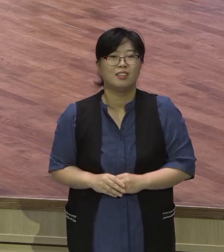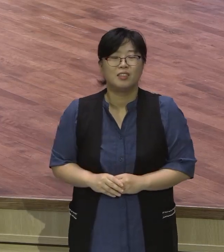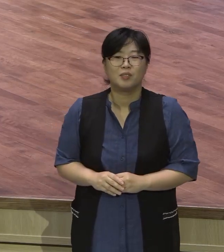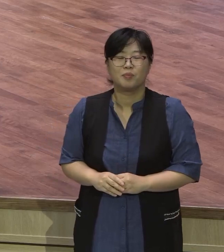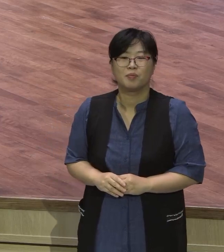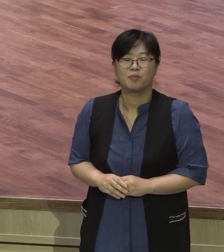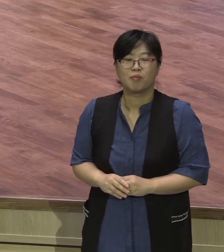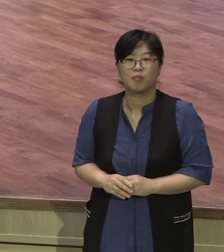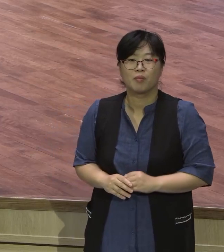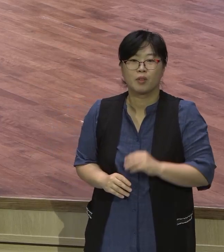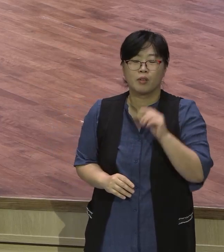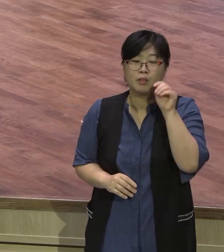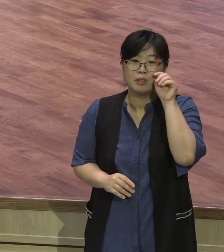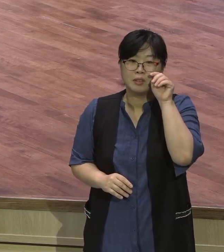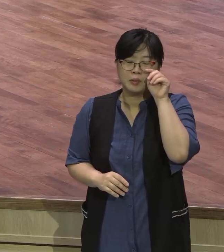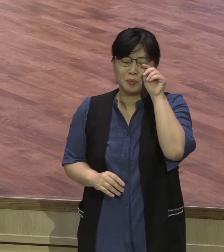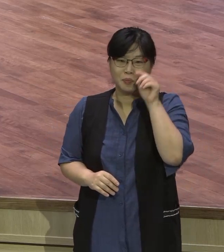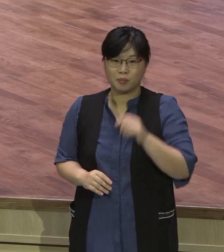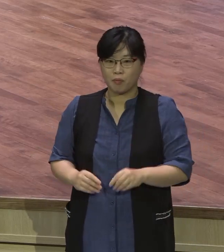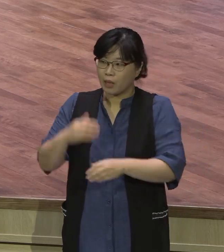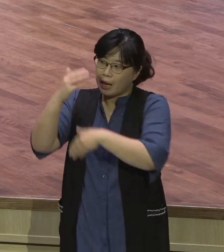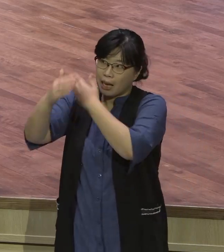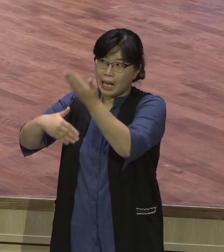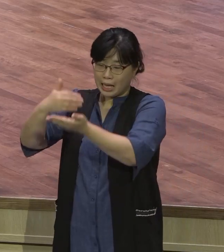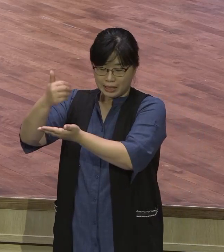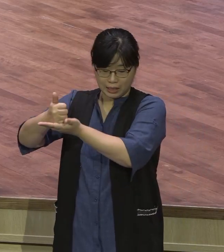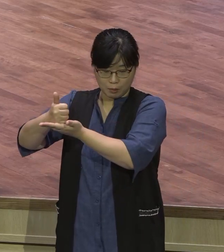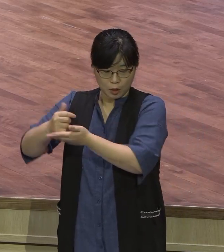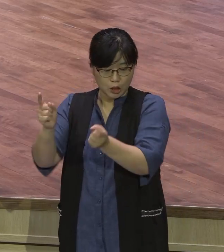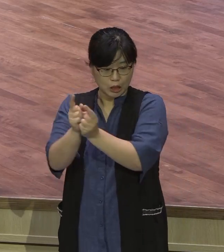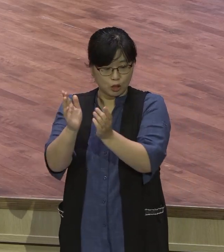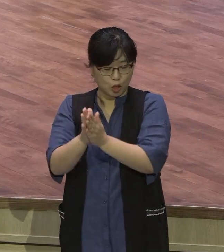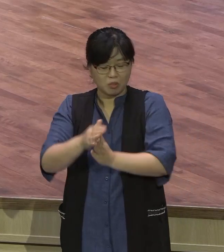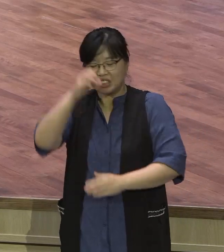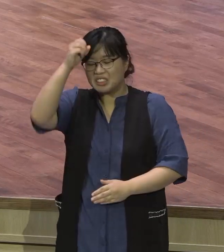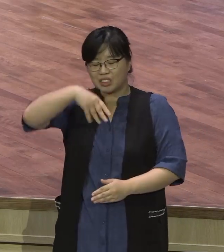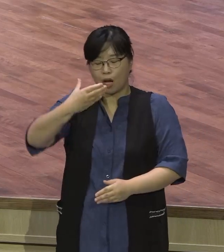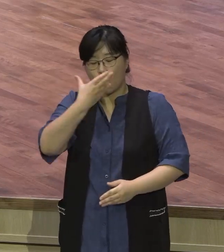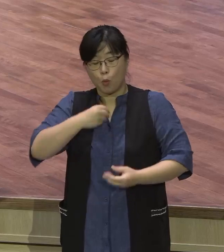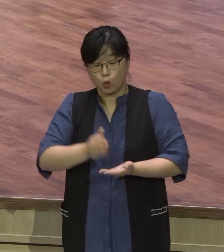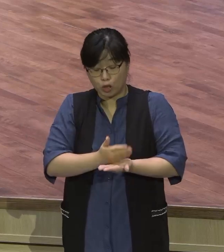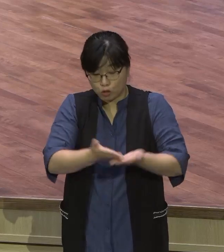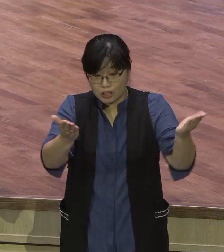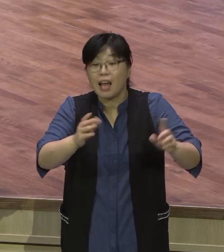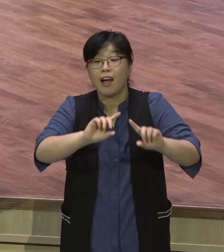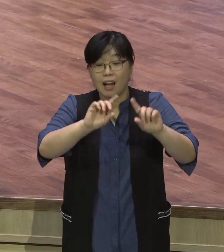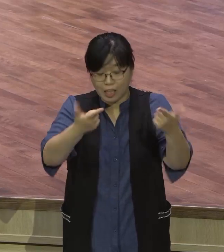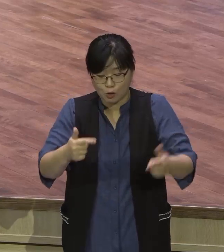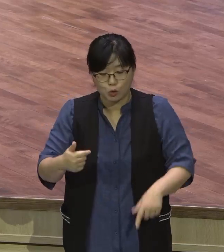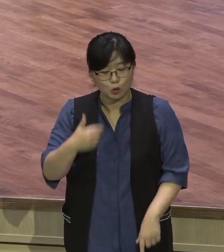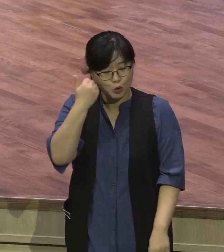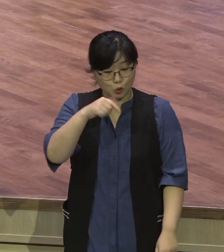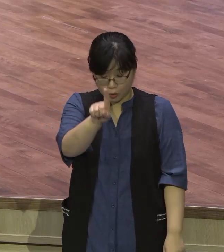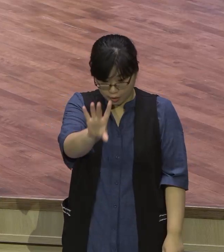이렇게 하나님께서 축복기도를 하게 하신 이유가 어디 있느냐? 바로 하나님은